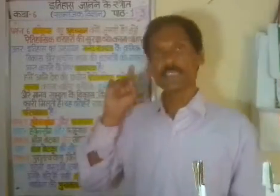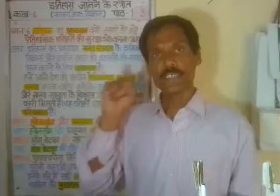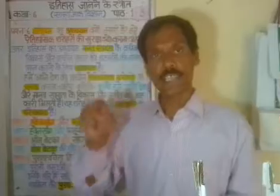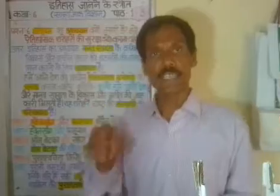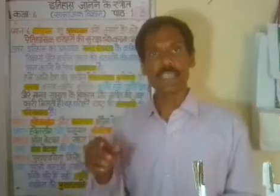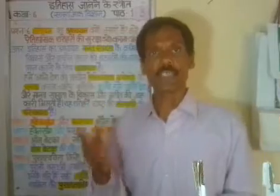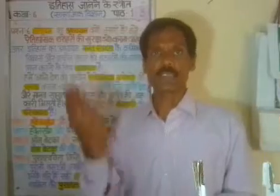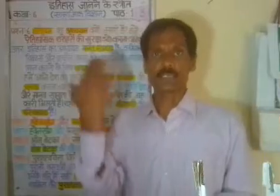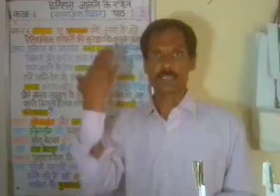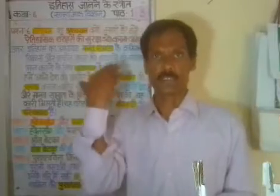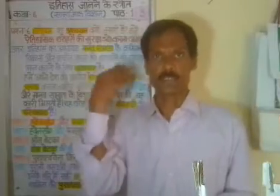यह